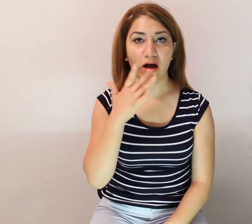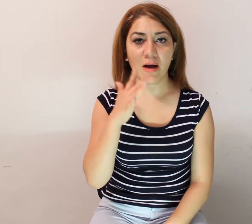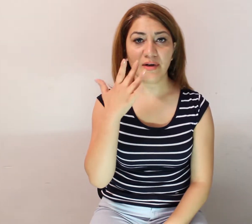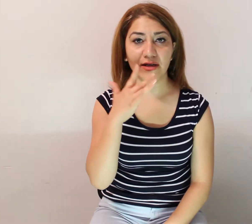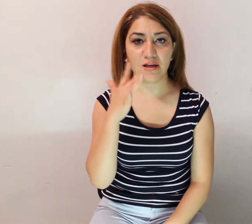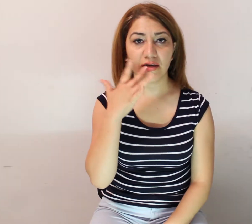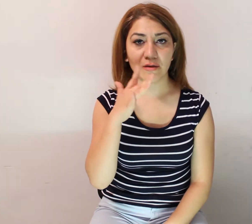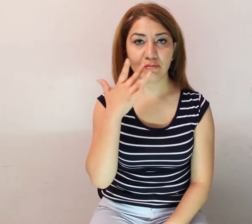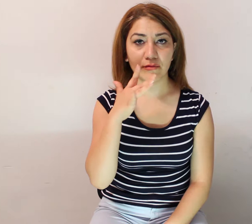ԱՄՆ,